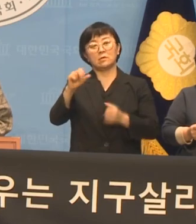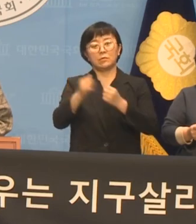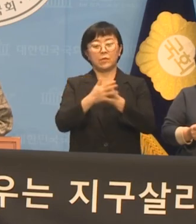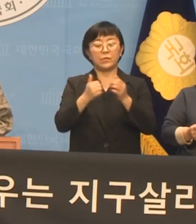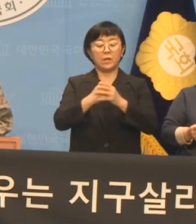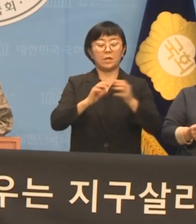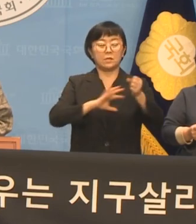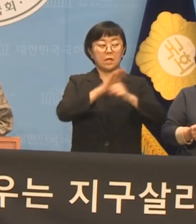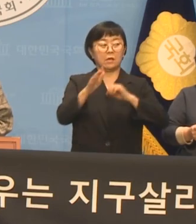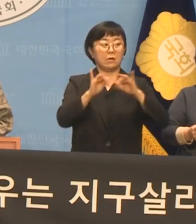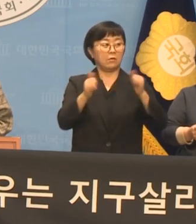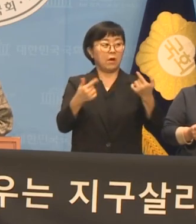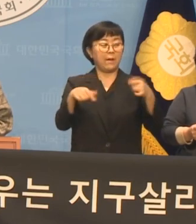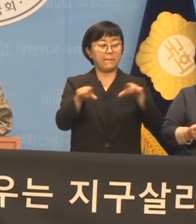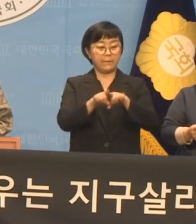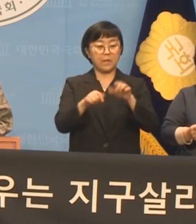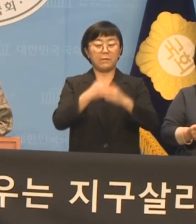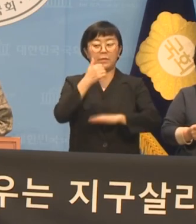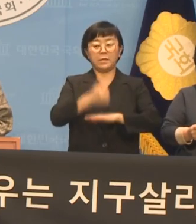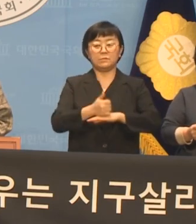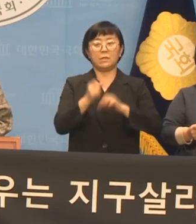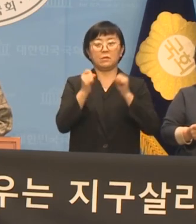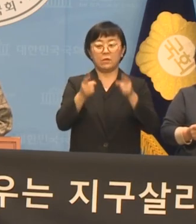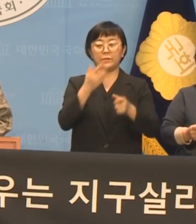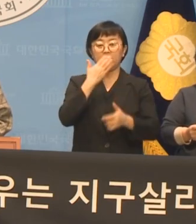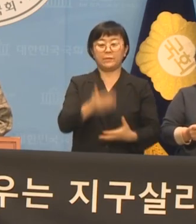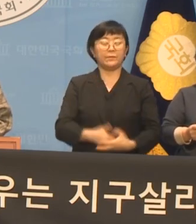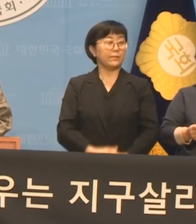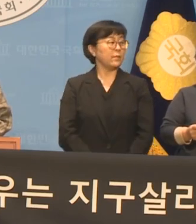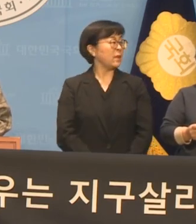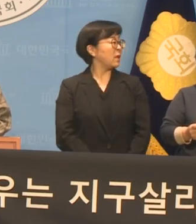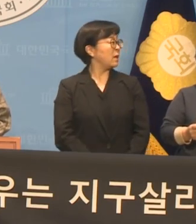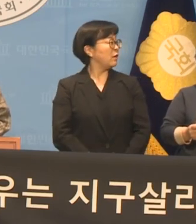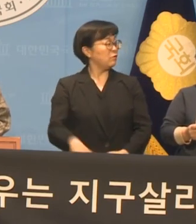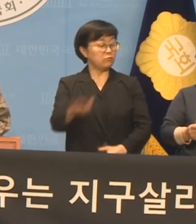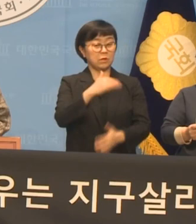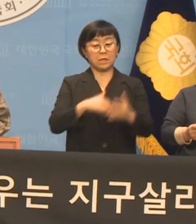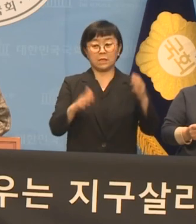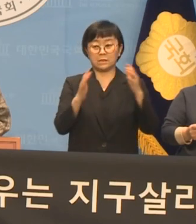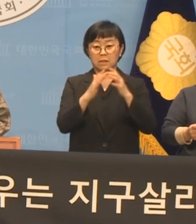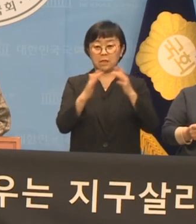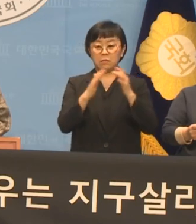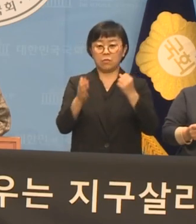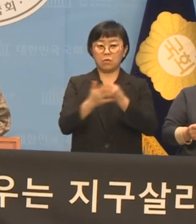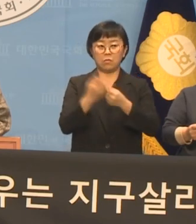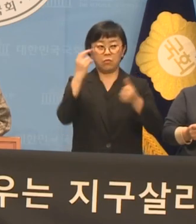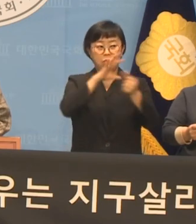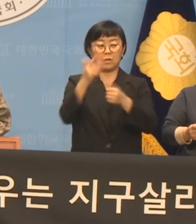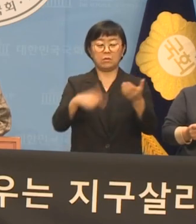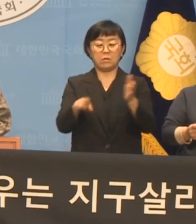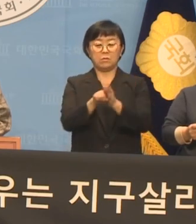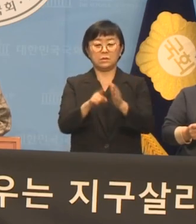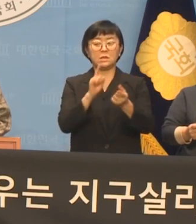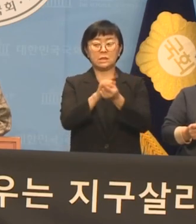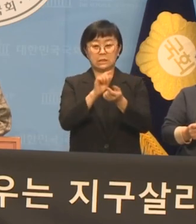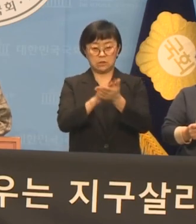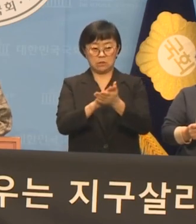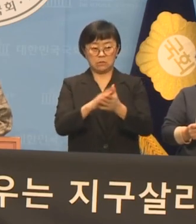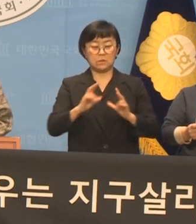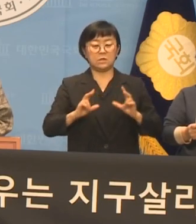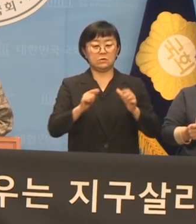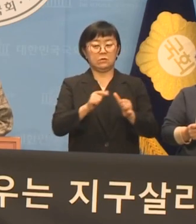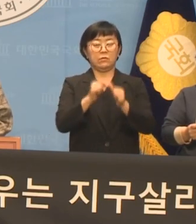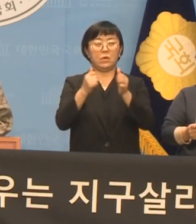세계인들과 함께 지구를 살릴 수 있는 마지막 기회가 될 것이다. 우리가 사이버 지구 수호자가 되어 우리 손으로 지구를